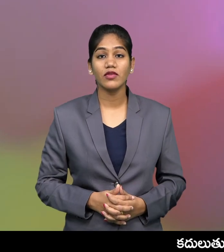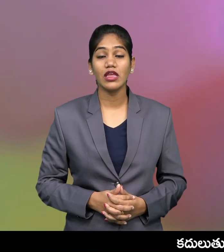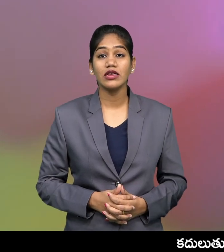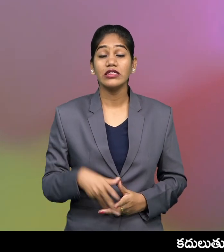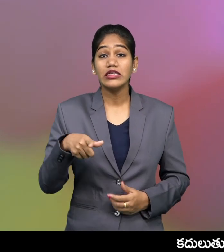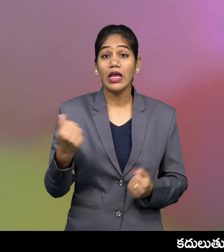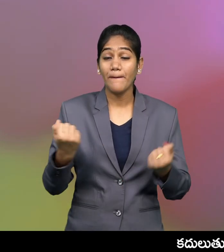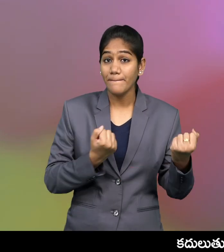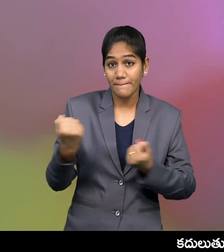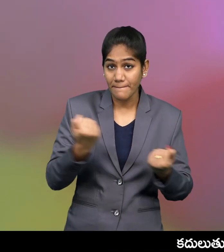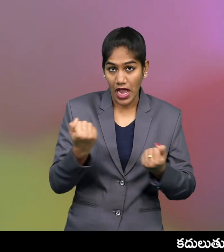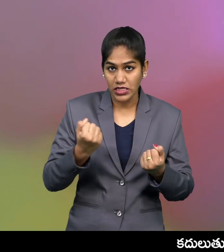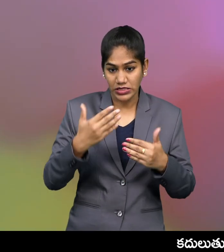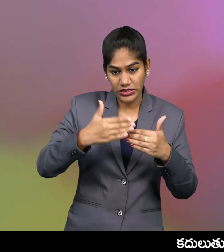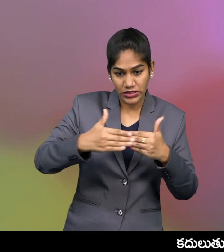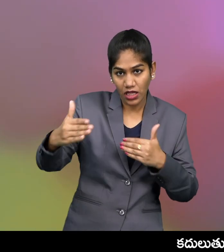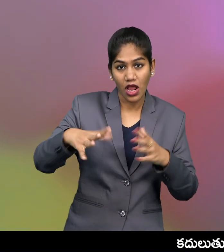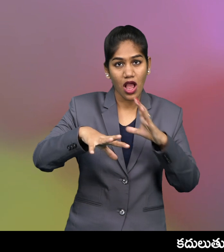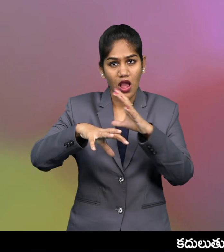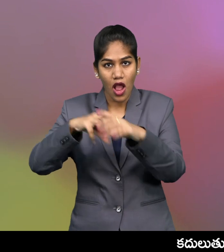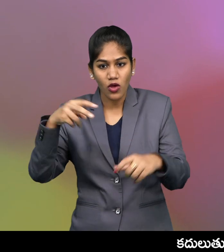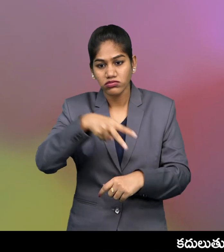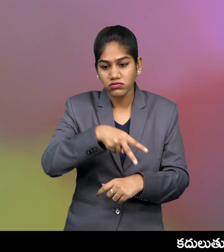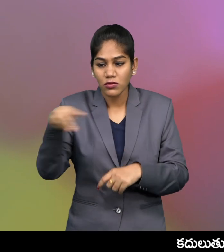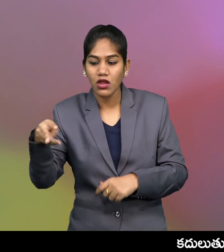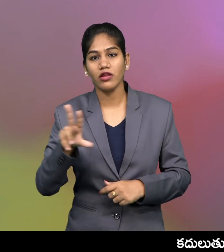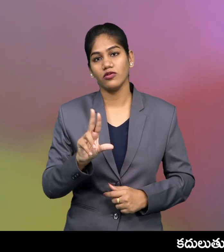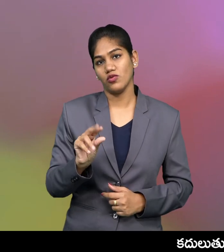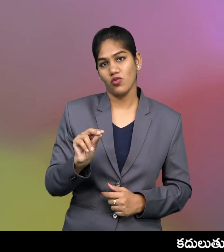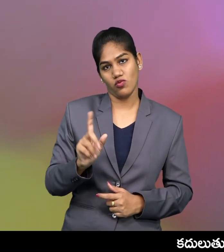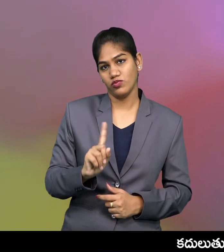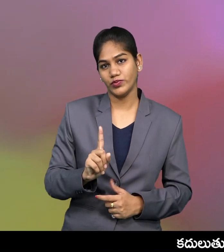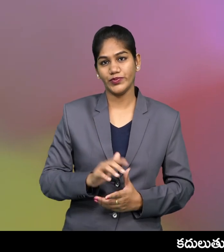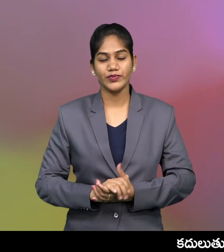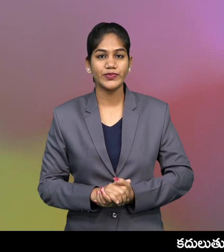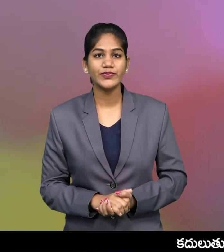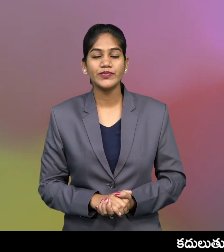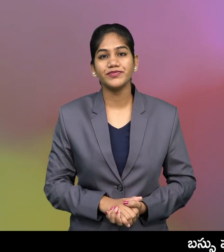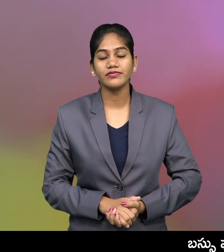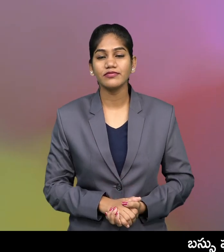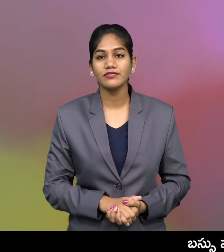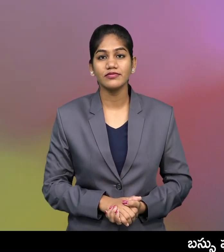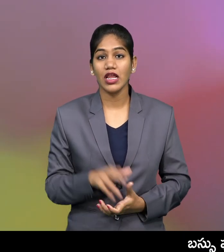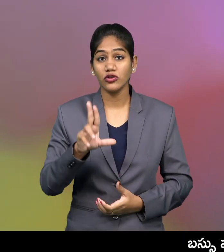కదులుతున్న బస్సులో ఎక్కేందుకు ప్రయత్నించవద్దు. బస్సు